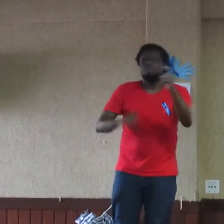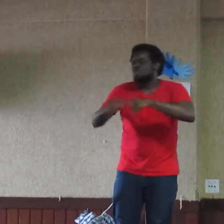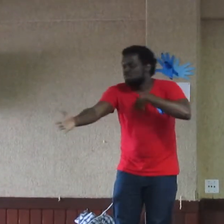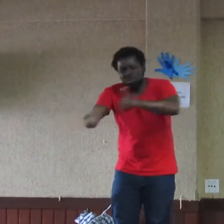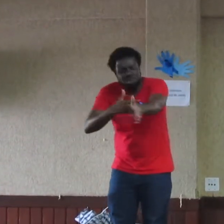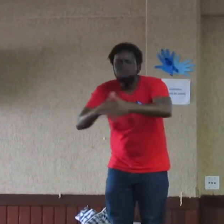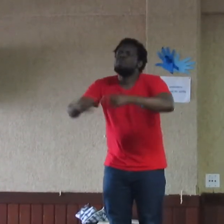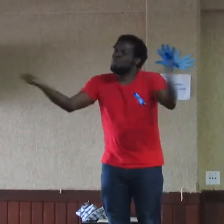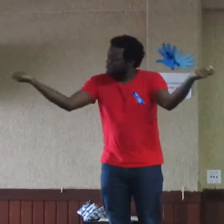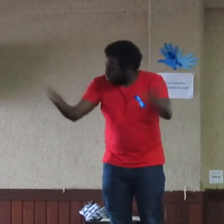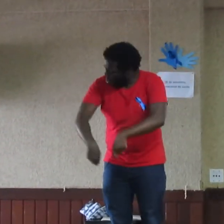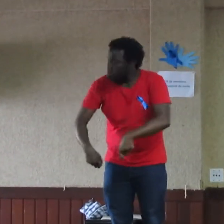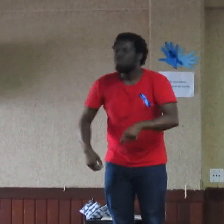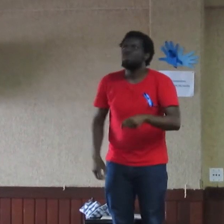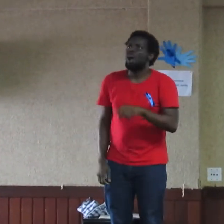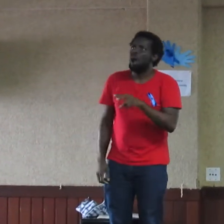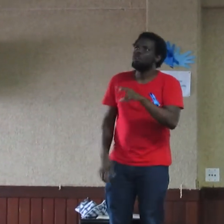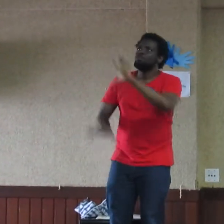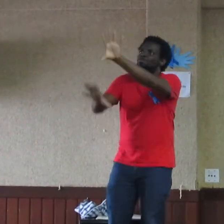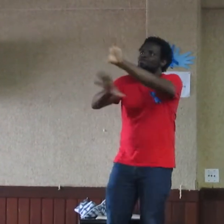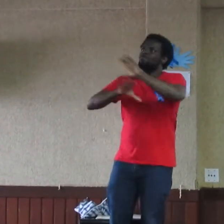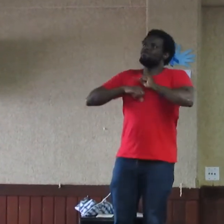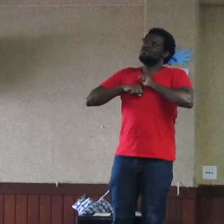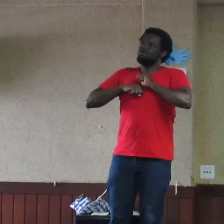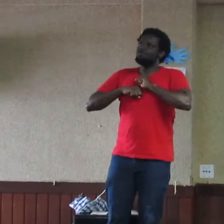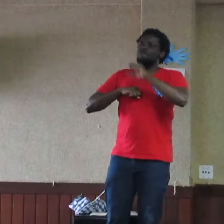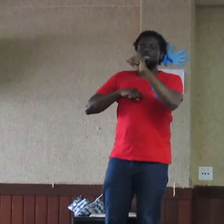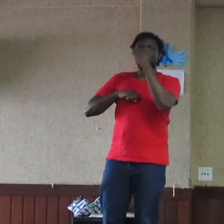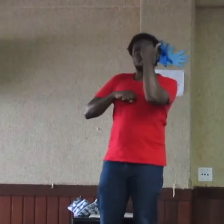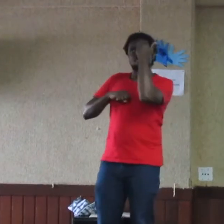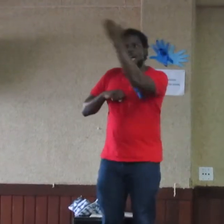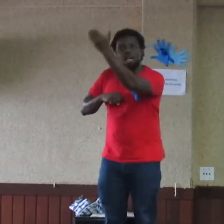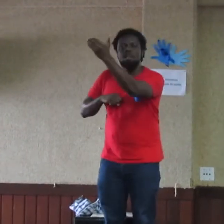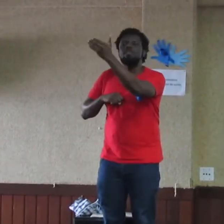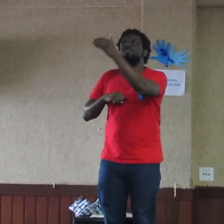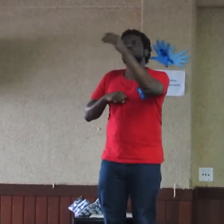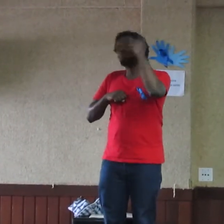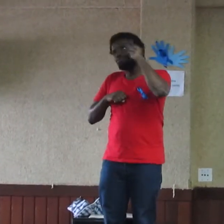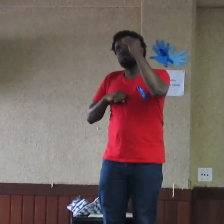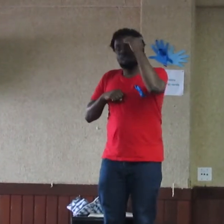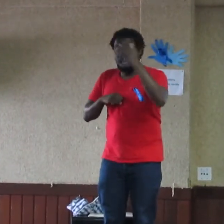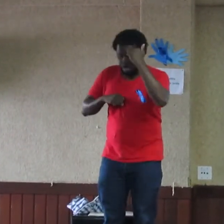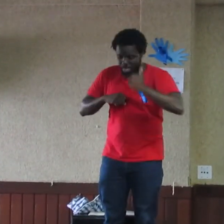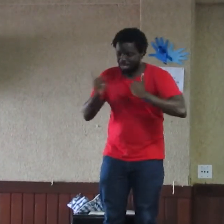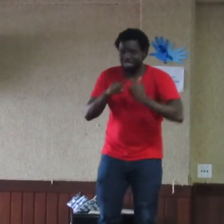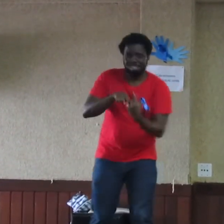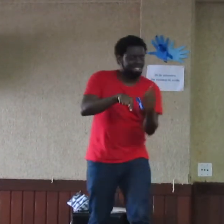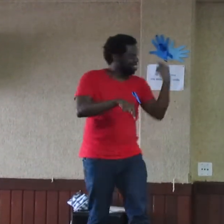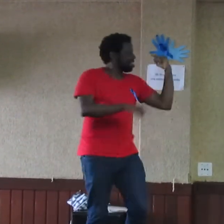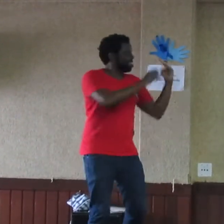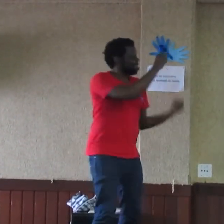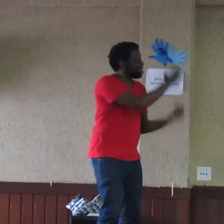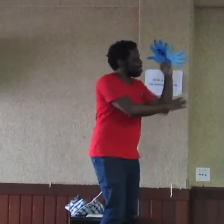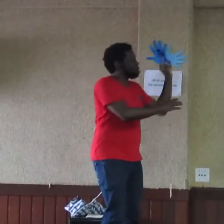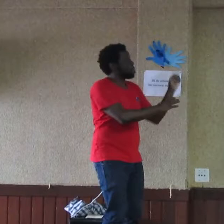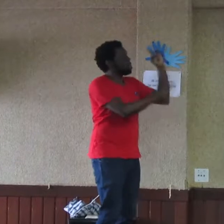surdos. Eles têm muita capacidade disso. Agora sim, para o surdo ter essa oportunidade e desenvolver o seu trabalho, é necessário